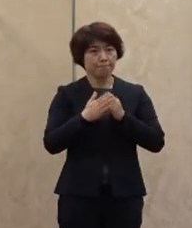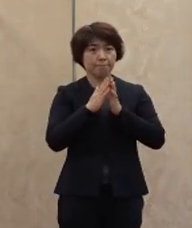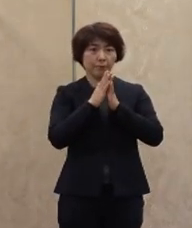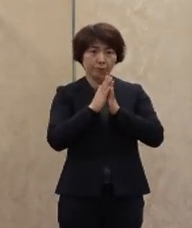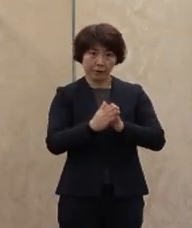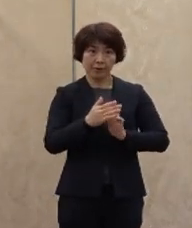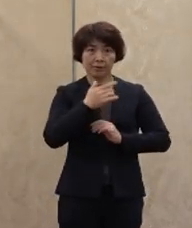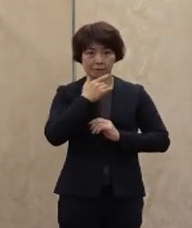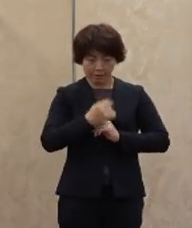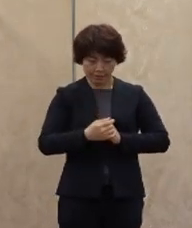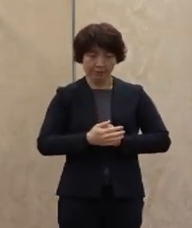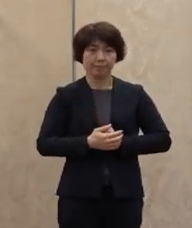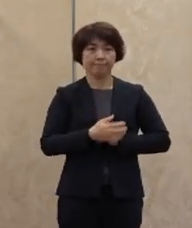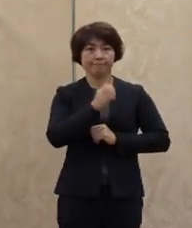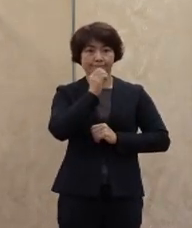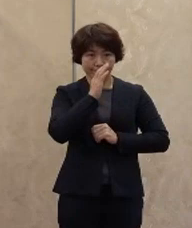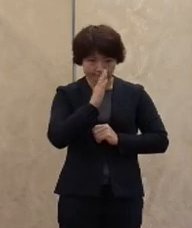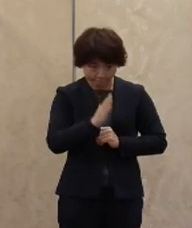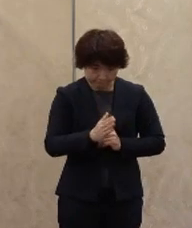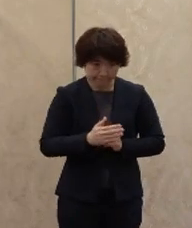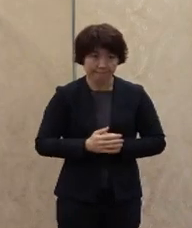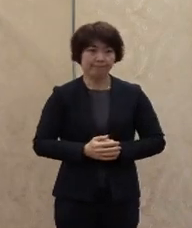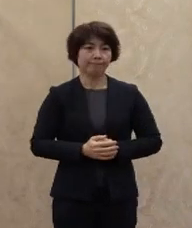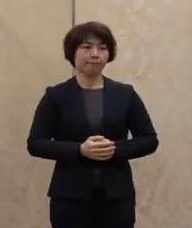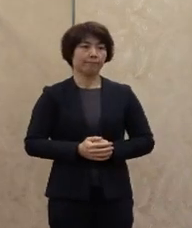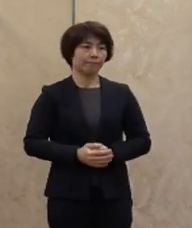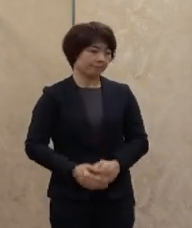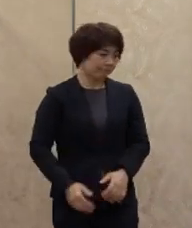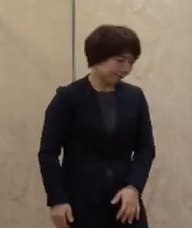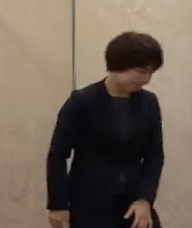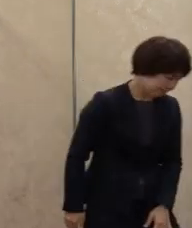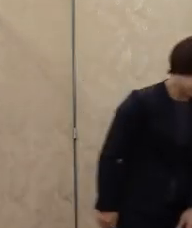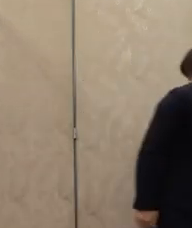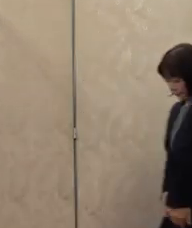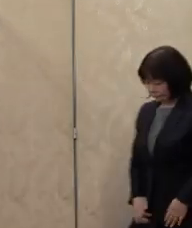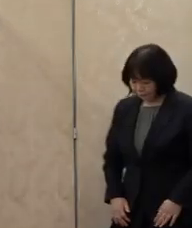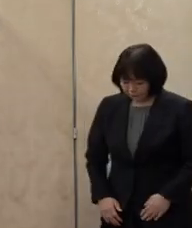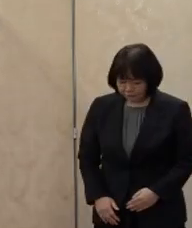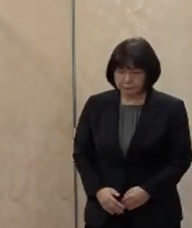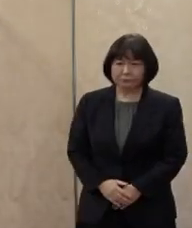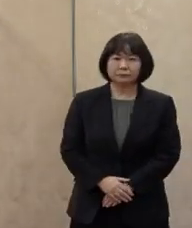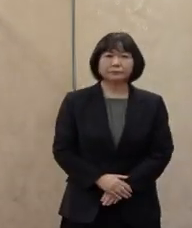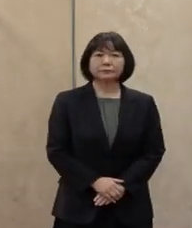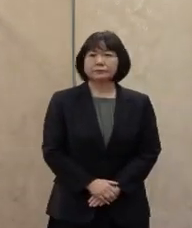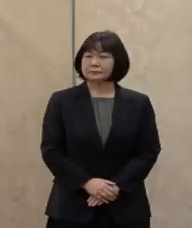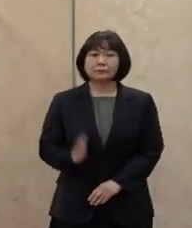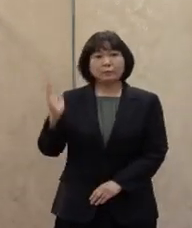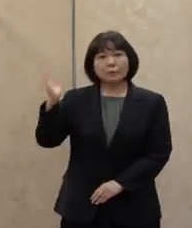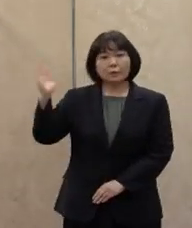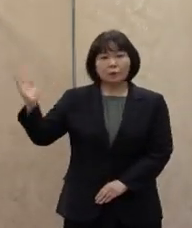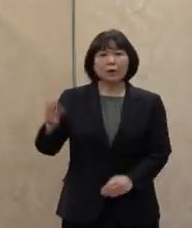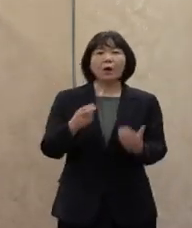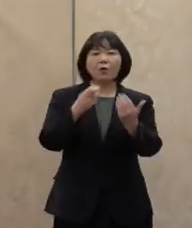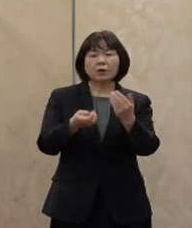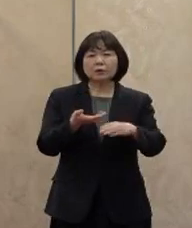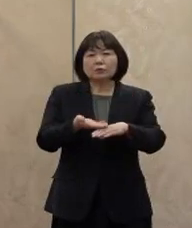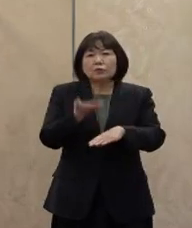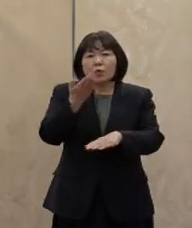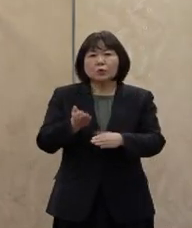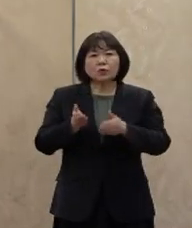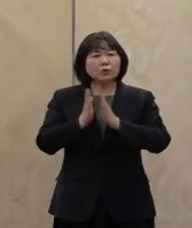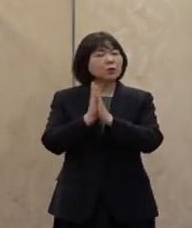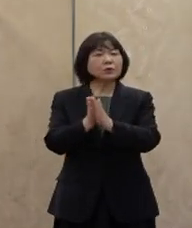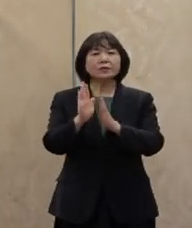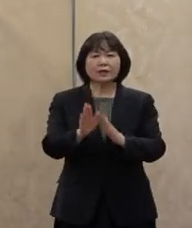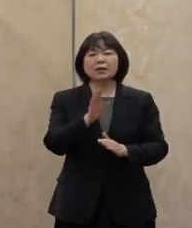いただけたらと思いますので、よろしくお願いします。次お願いします。これは法律上の要請ではありませんが、